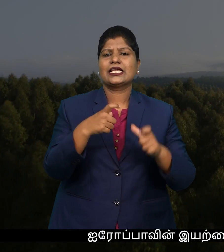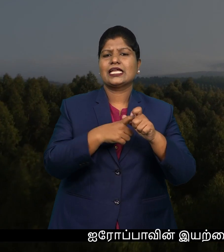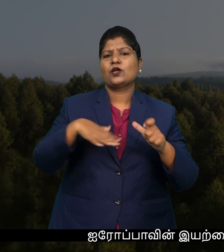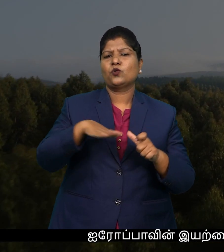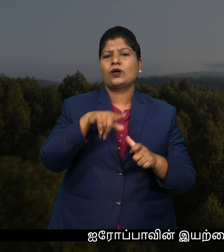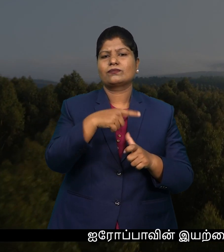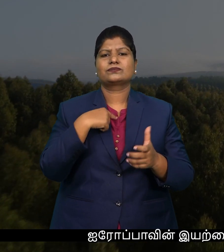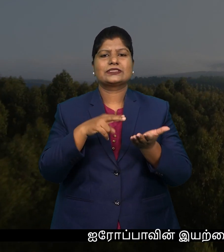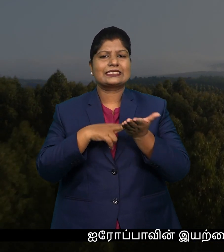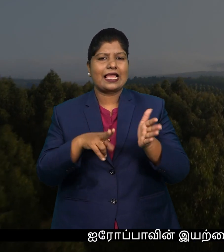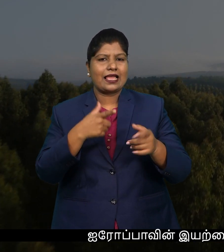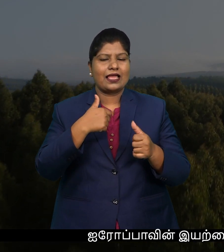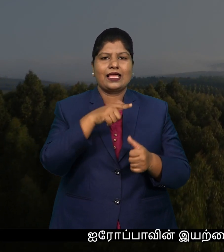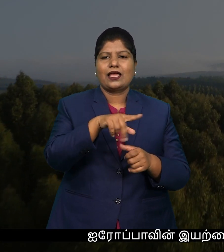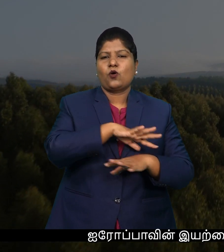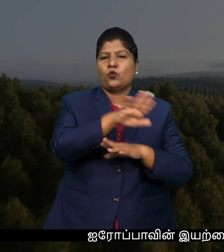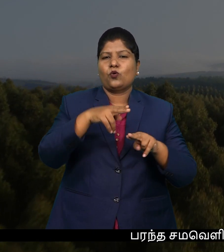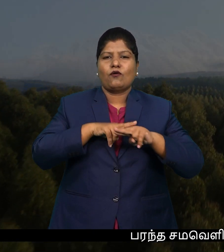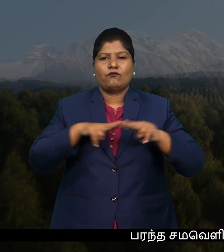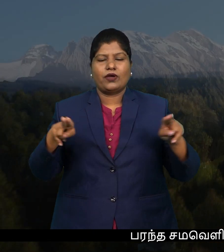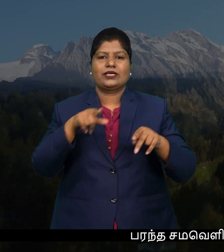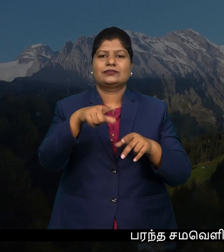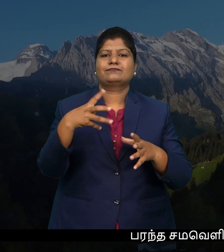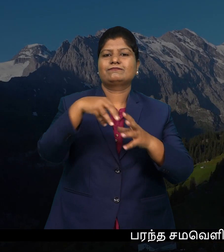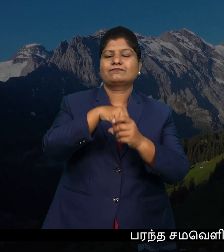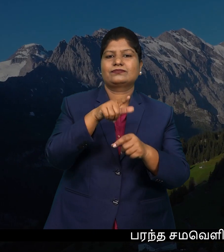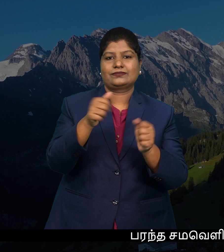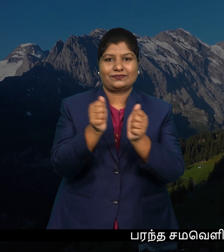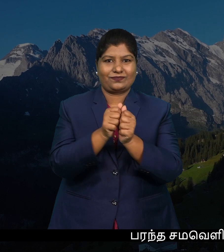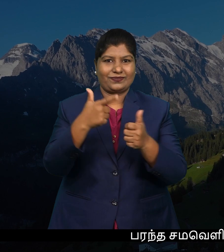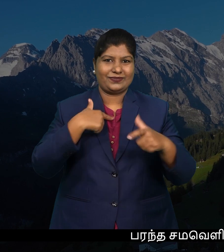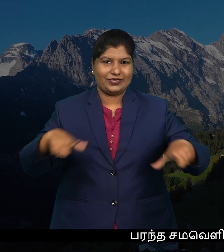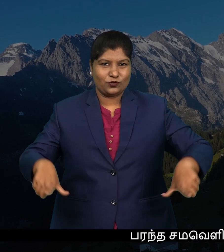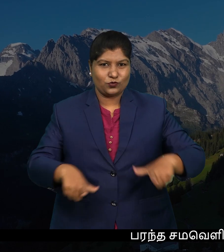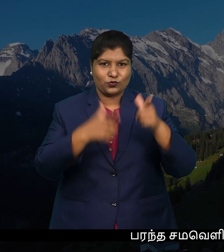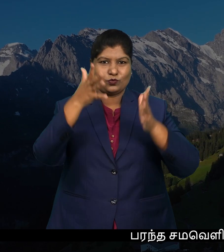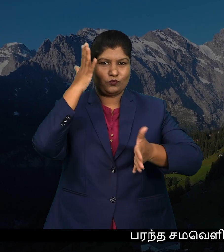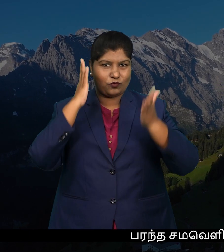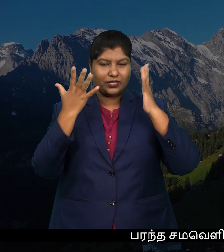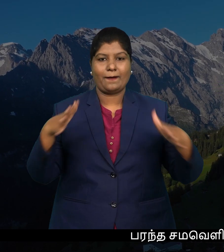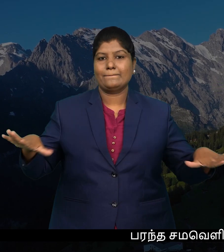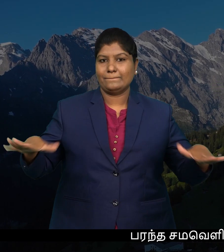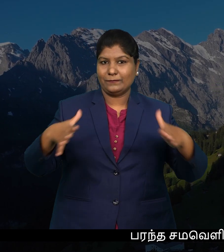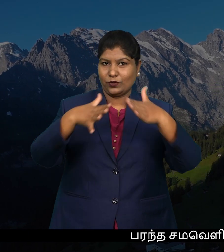ஐரோப்பாவின் இயற்கையான காடுகள், மலைகள், பரந்த சமவெளிகள், நீண்ட ஆறுகள்,